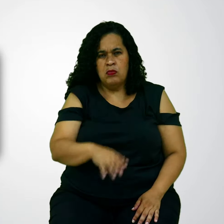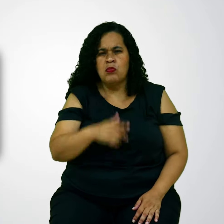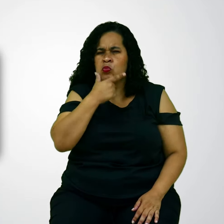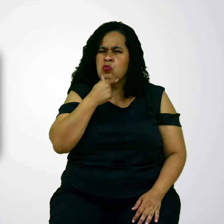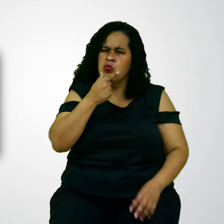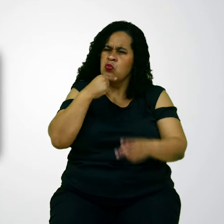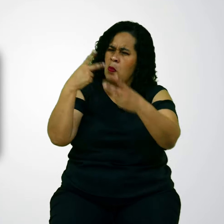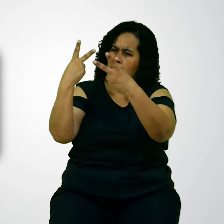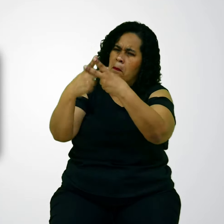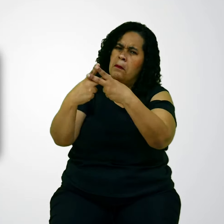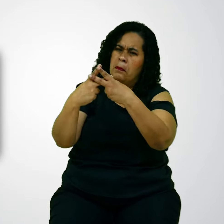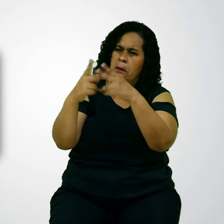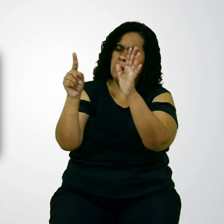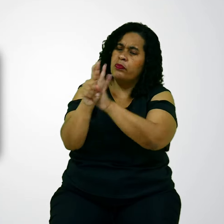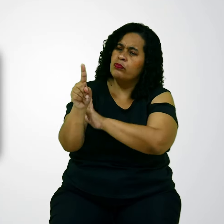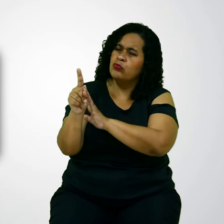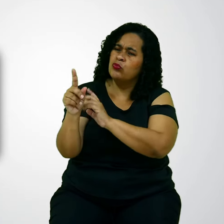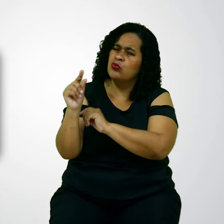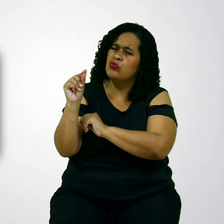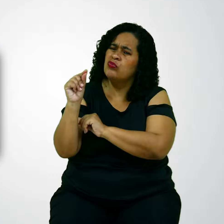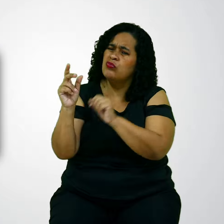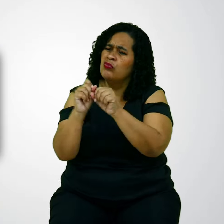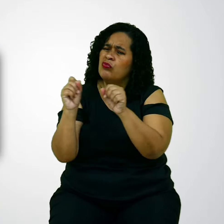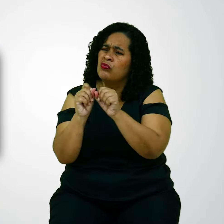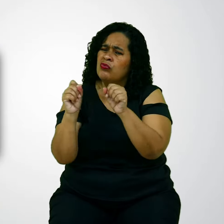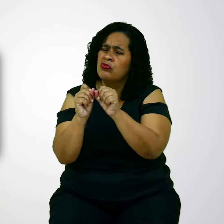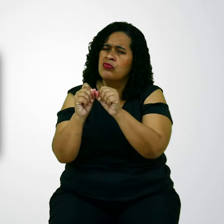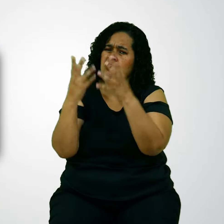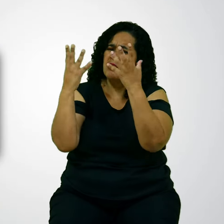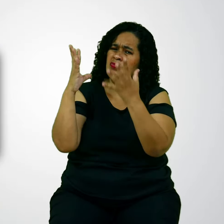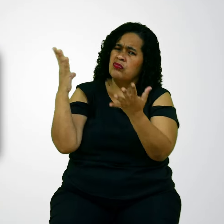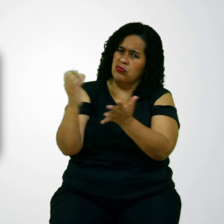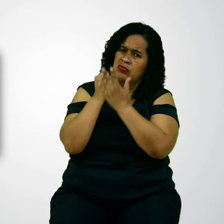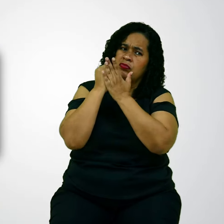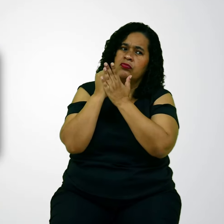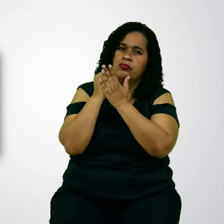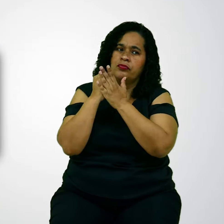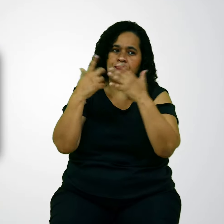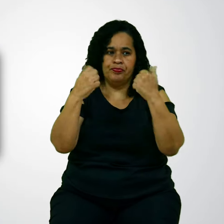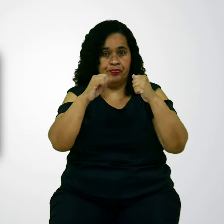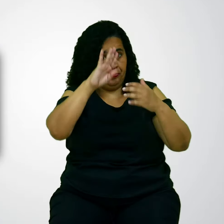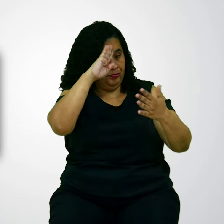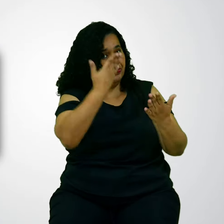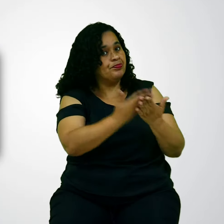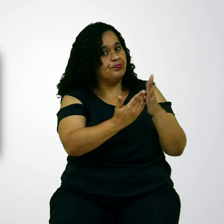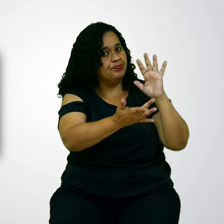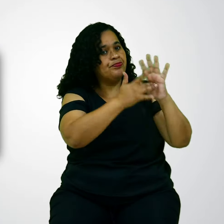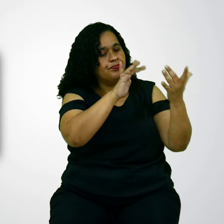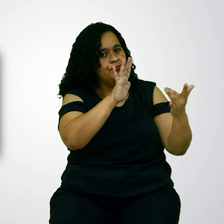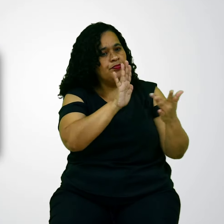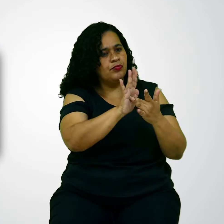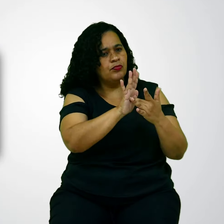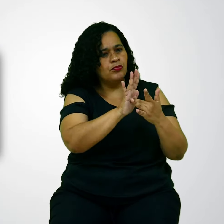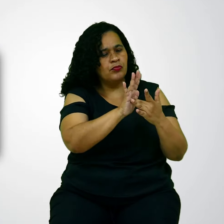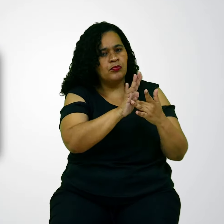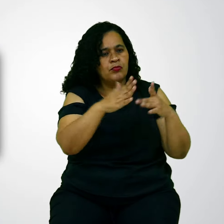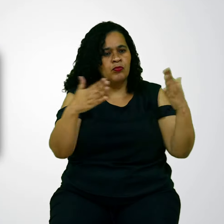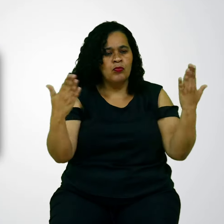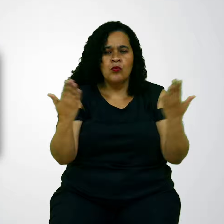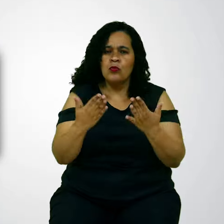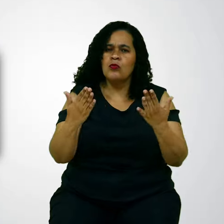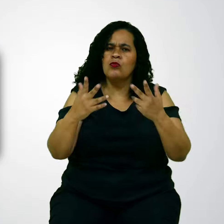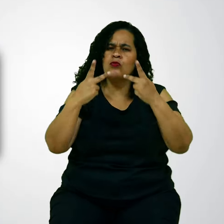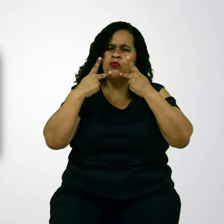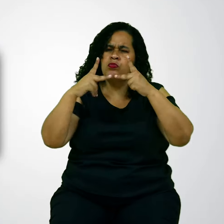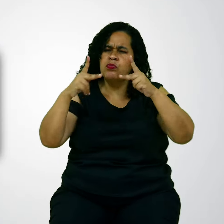salvo? Você tem que crer no Senhor Jesus. Hoje é o pregador que fala: creia no Senhor Jesus para ser